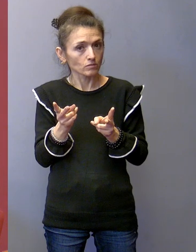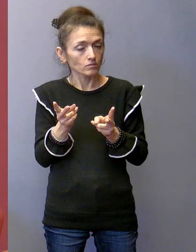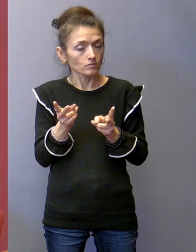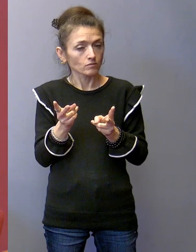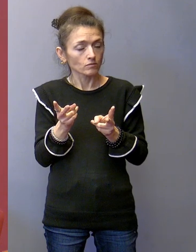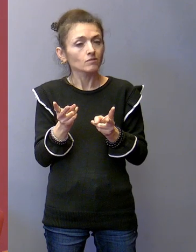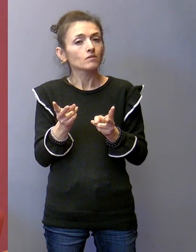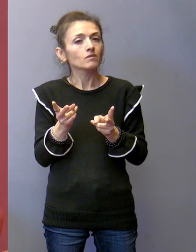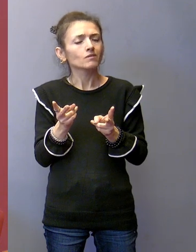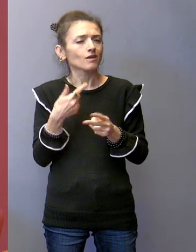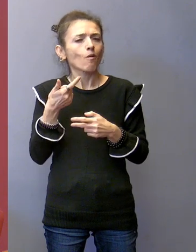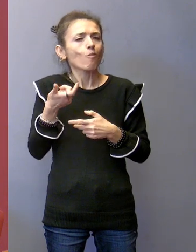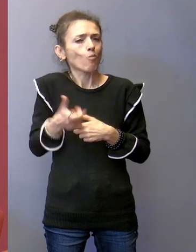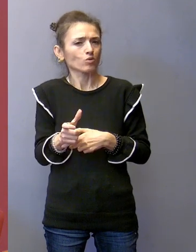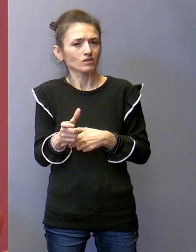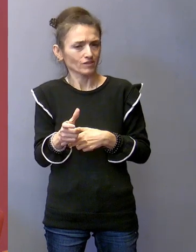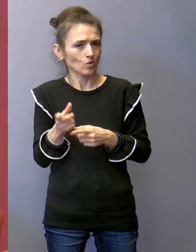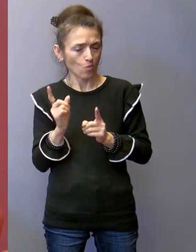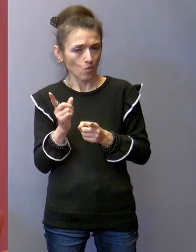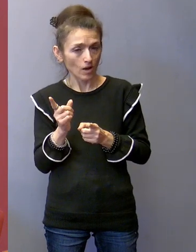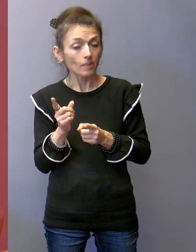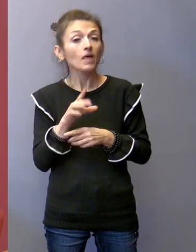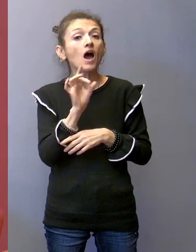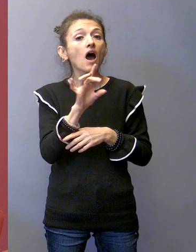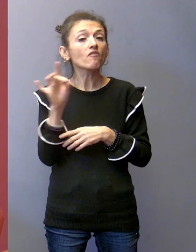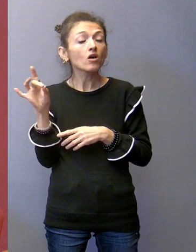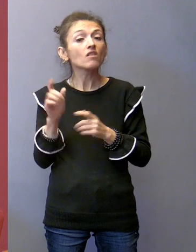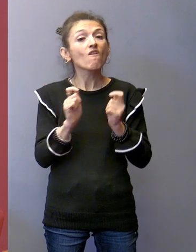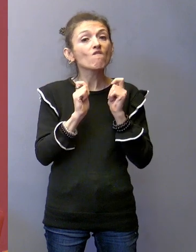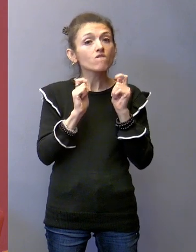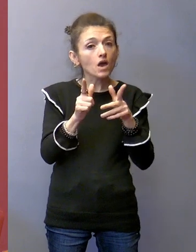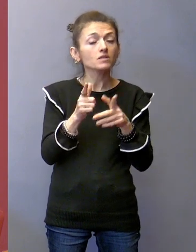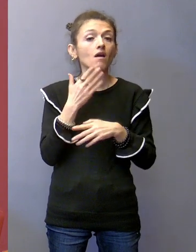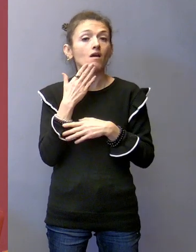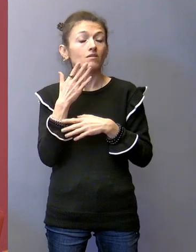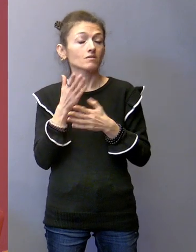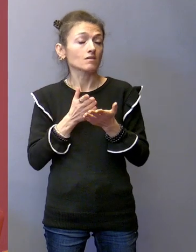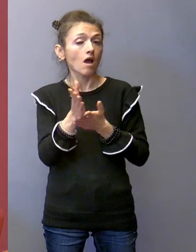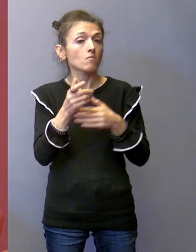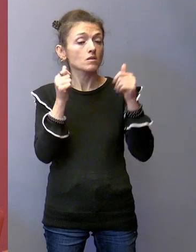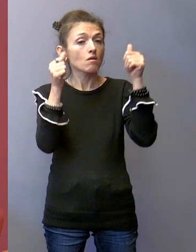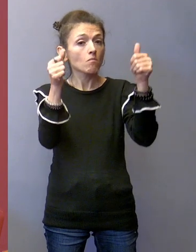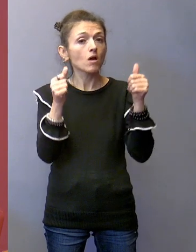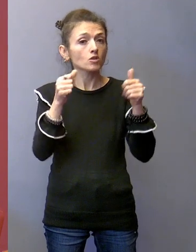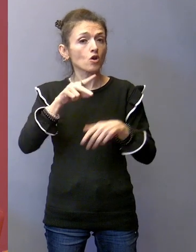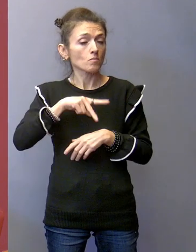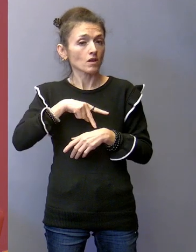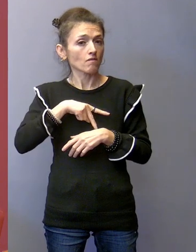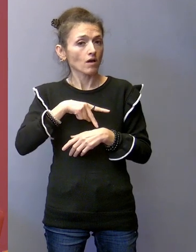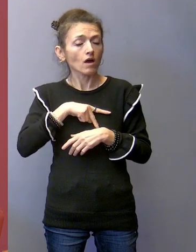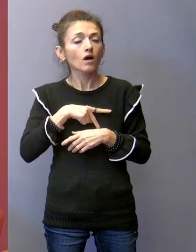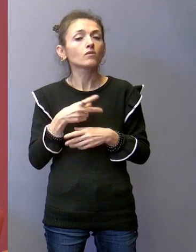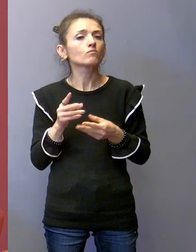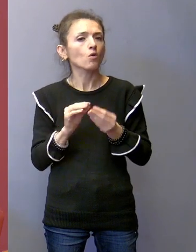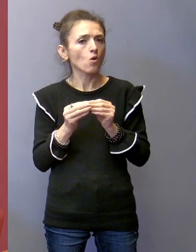diciamo la motivazione è la seguente in taluni casi La vendita mediante bando e privati è avvenuto come una